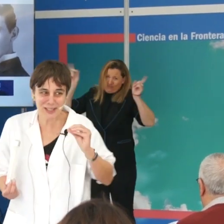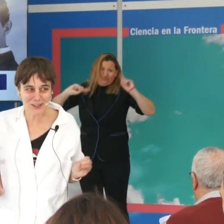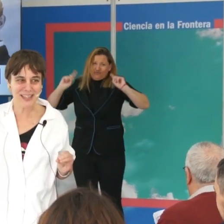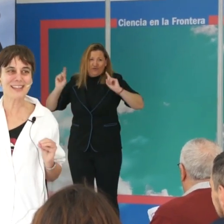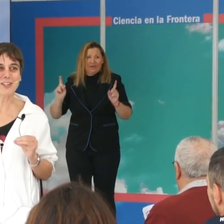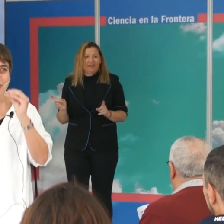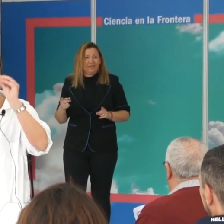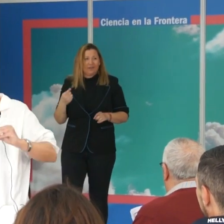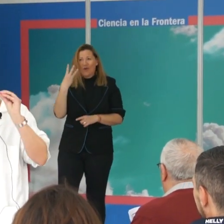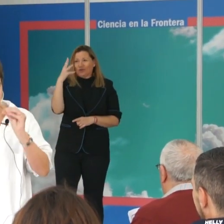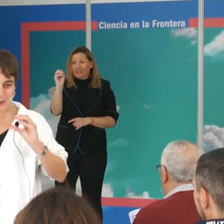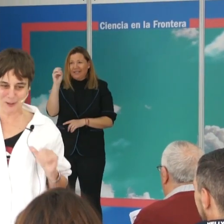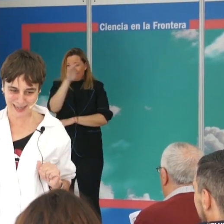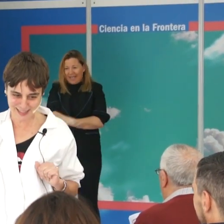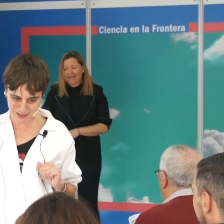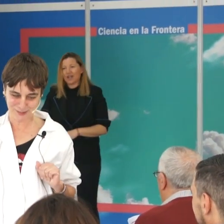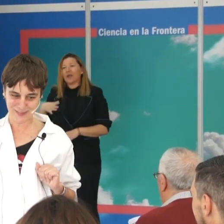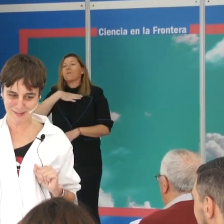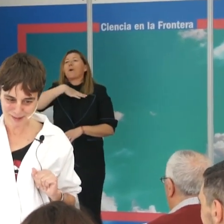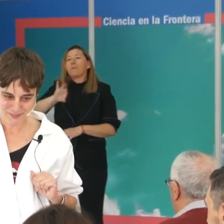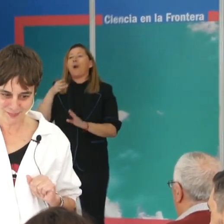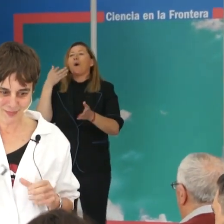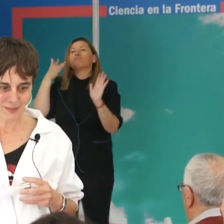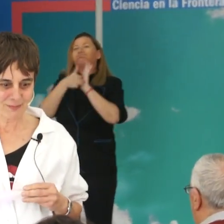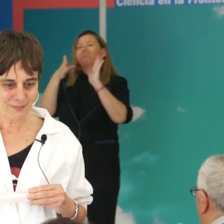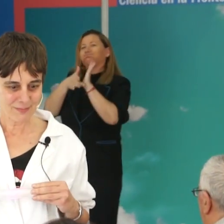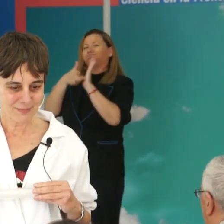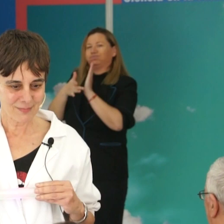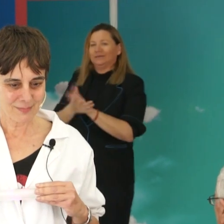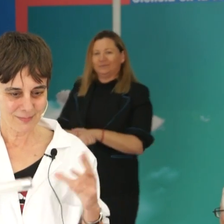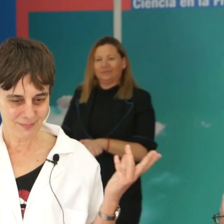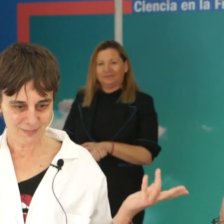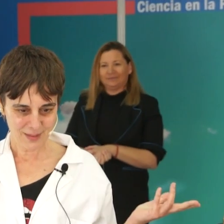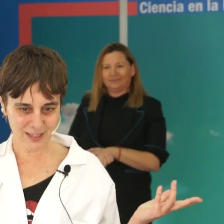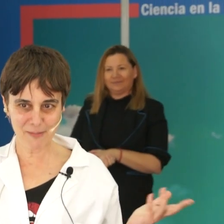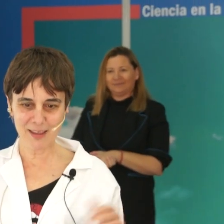Si me meto con 30 niños en una clase es porque puedo explicar esto. A ver,